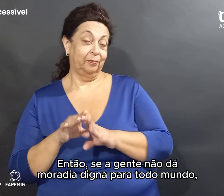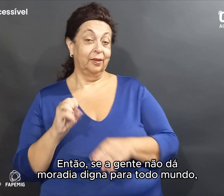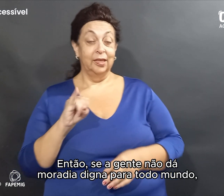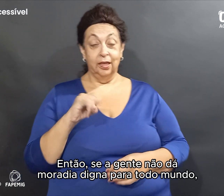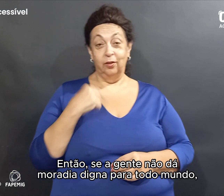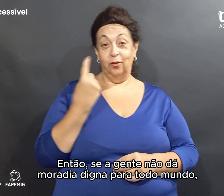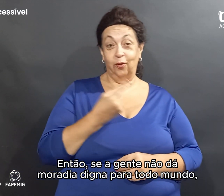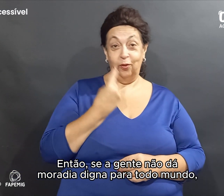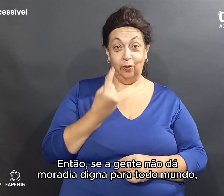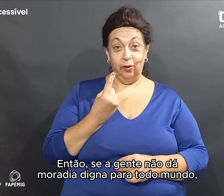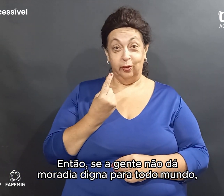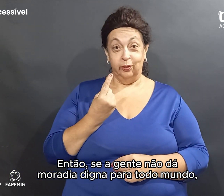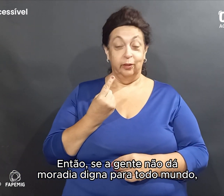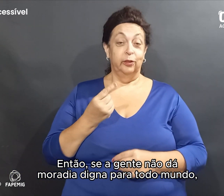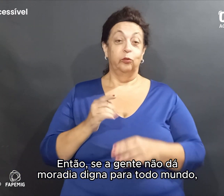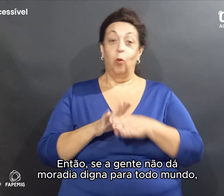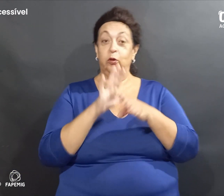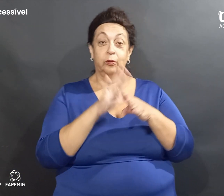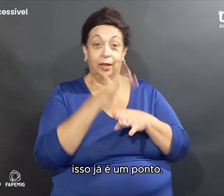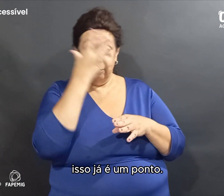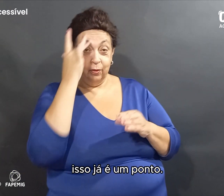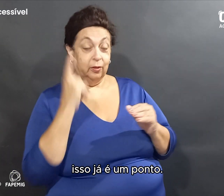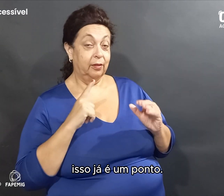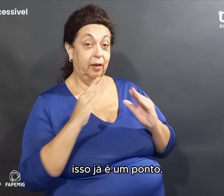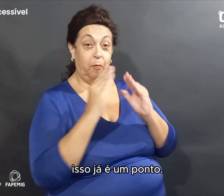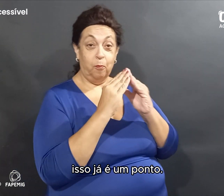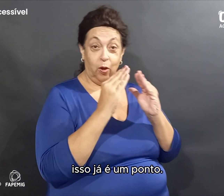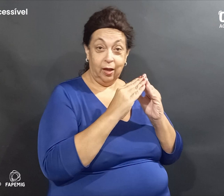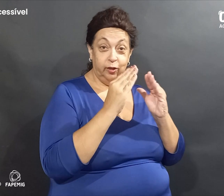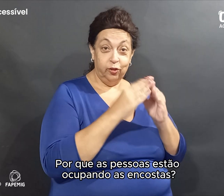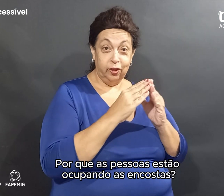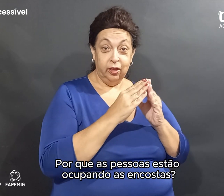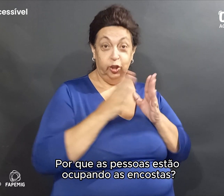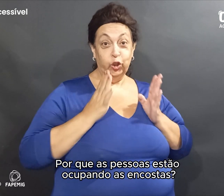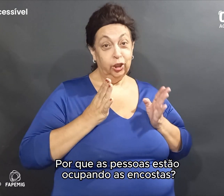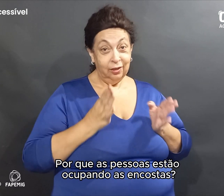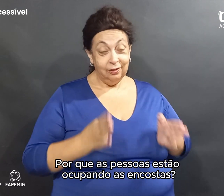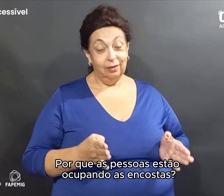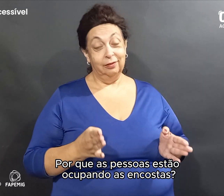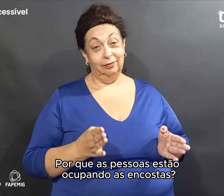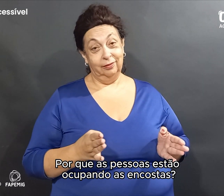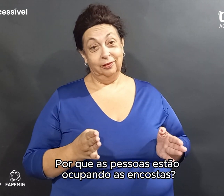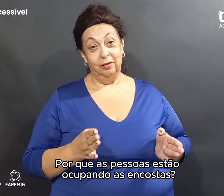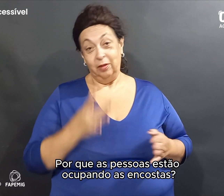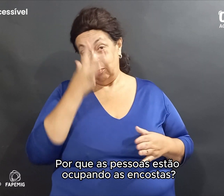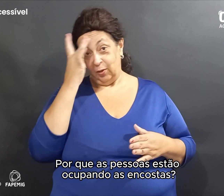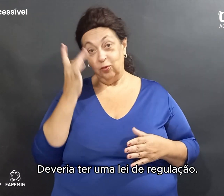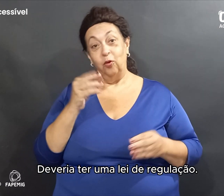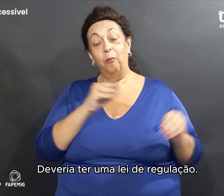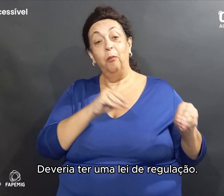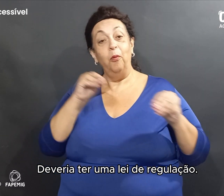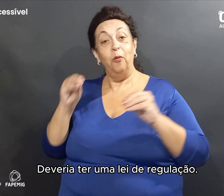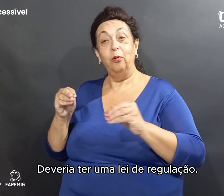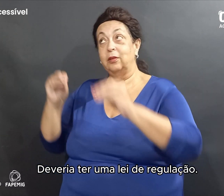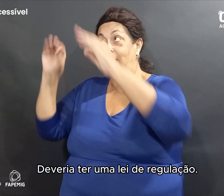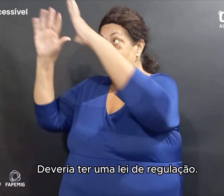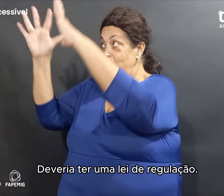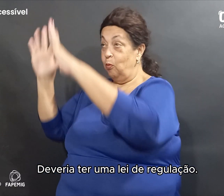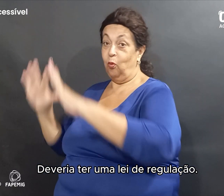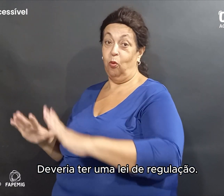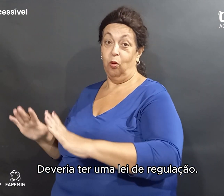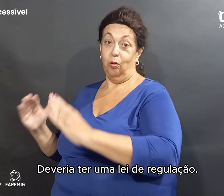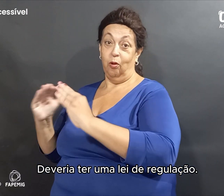gente não dar moradia digna para todo mundo, isso já é um ponto. Por que as pessoas estão ocupando as encostas? Devia ter uma lei